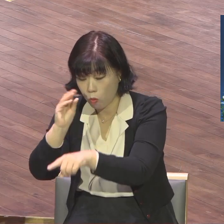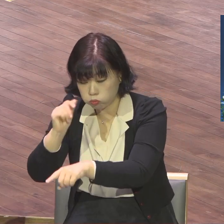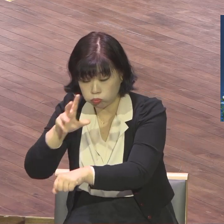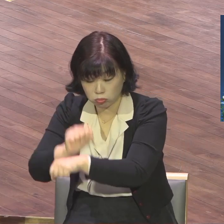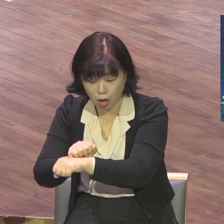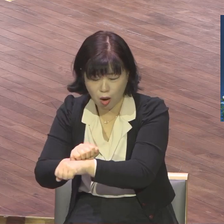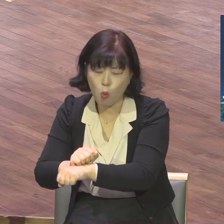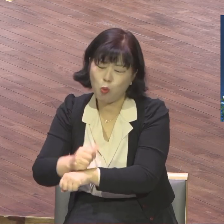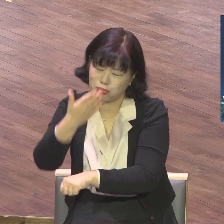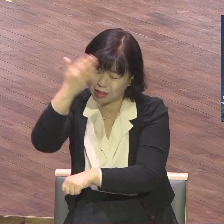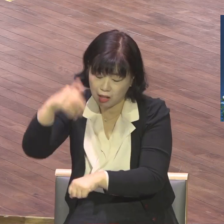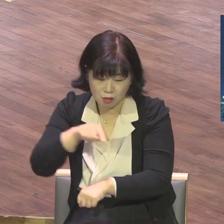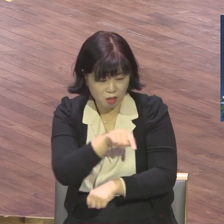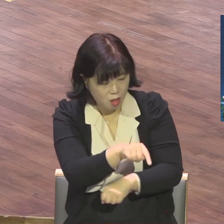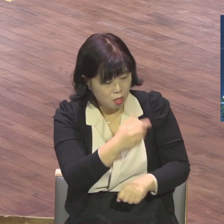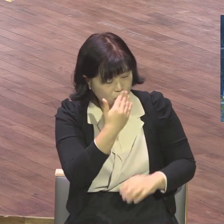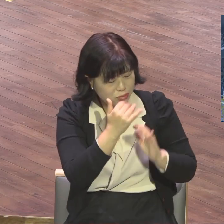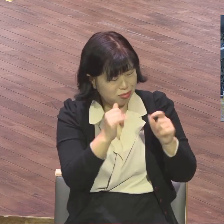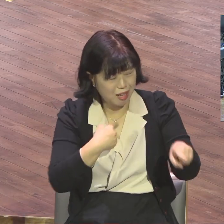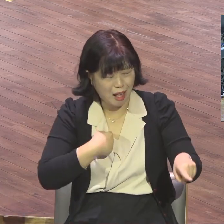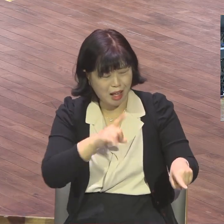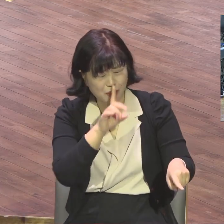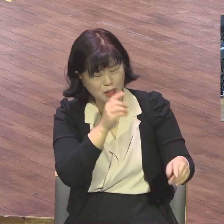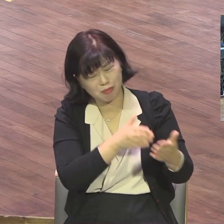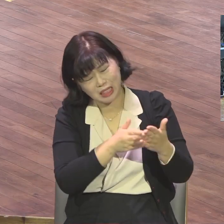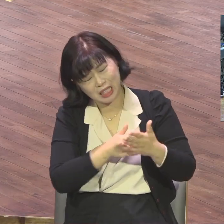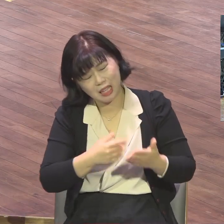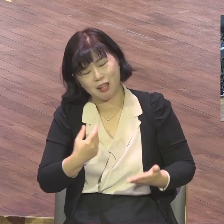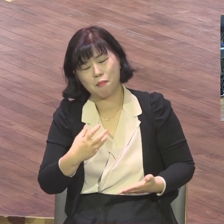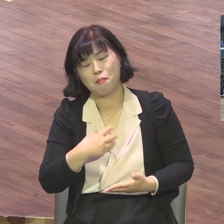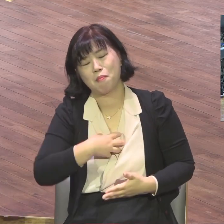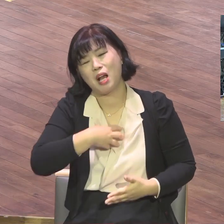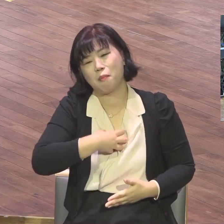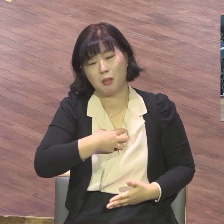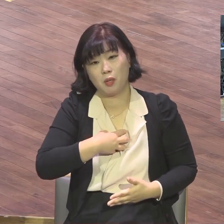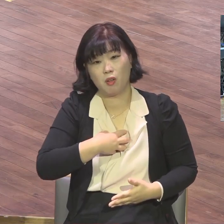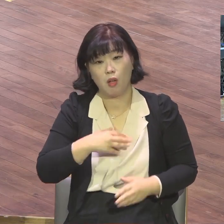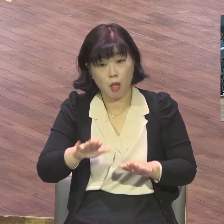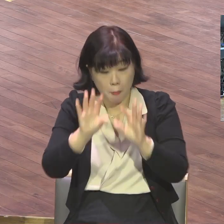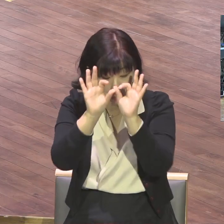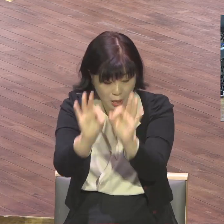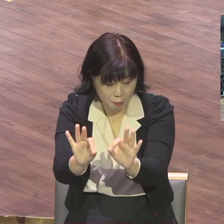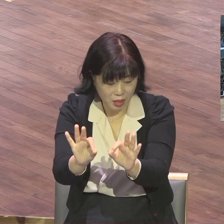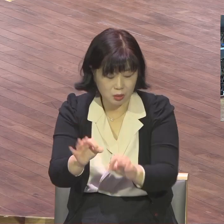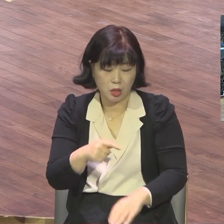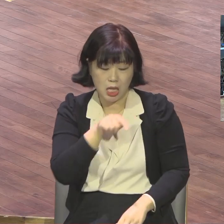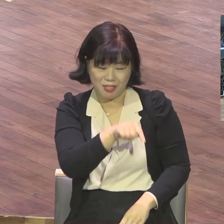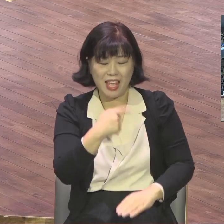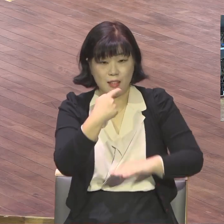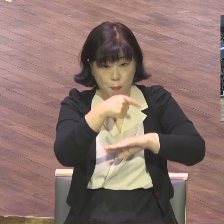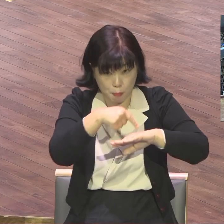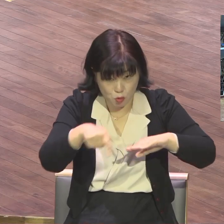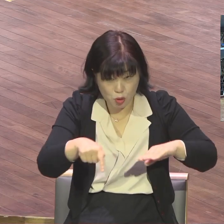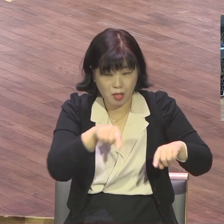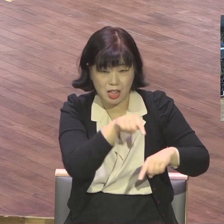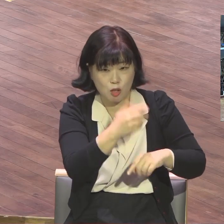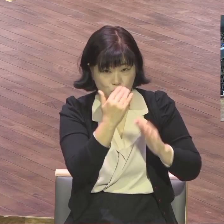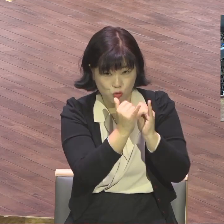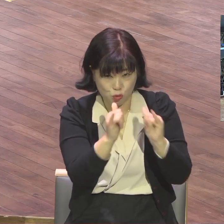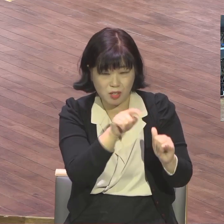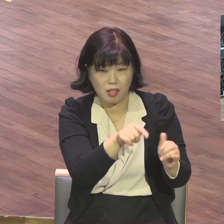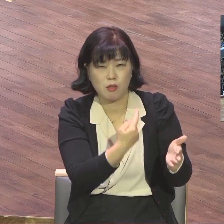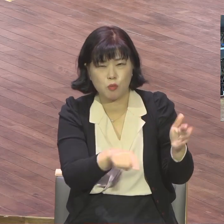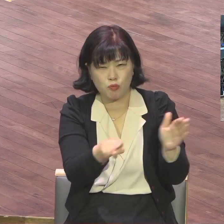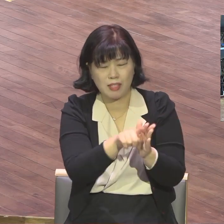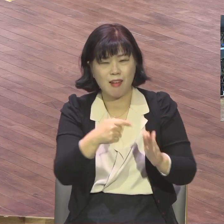로마서 9장 3절에 보면 나의 형제 곧 골육의 친척을 위하여 내 자신이 저주를 받아 그리스도에게서 끊어질지라도